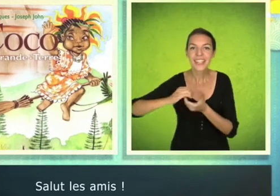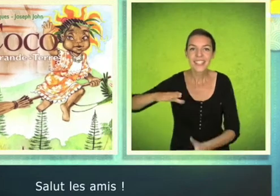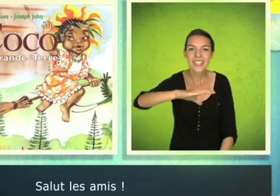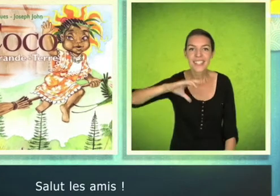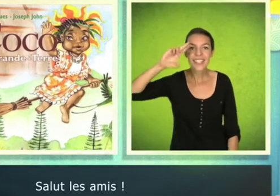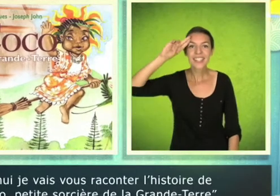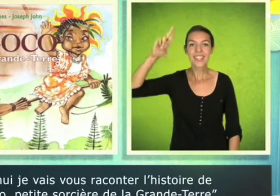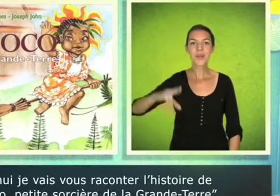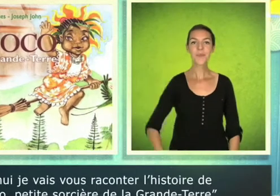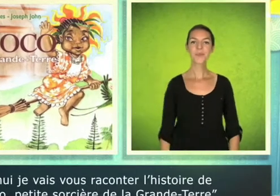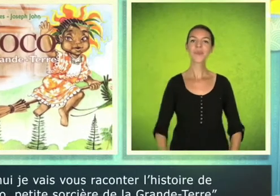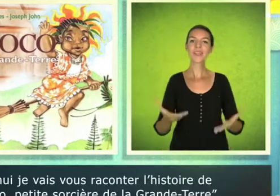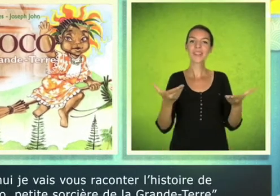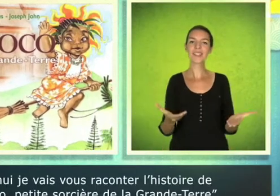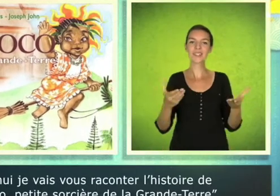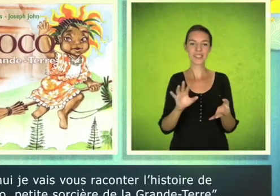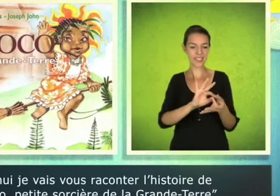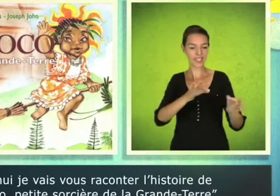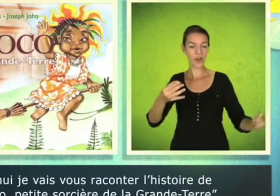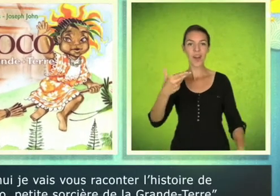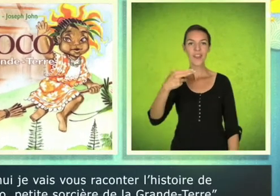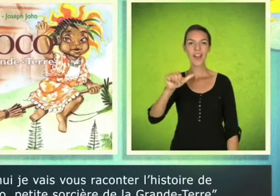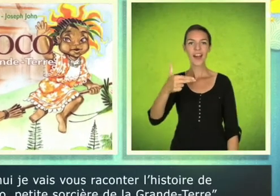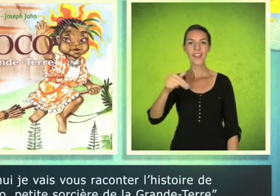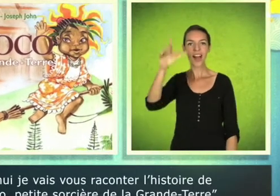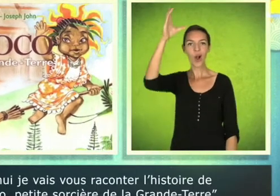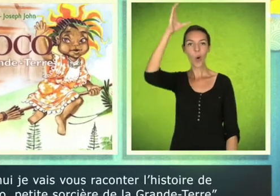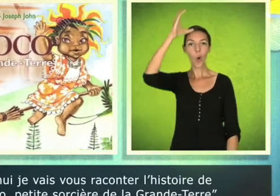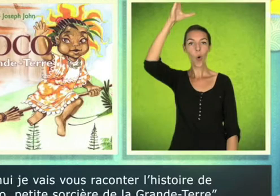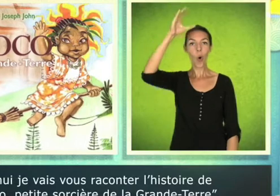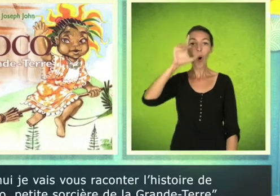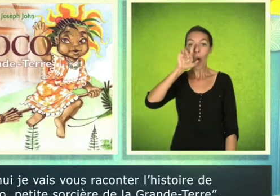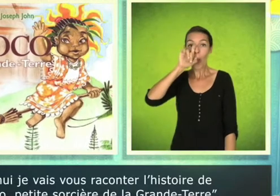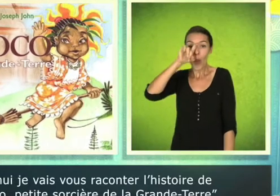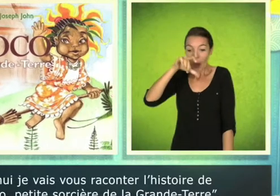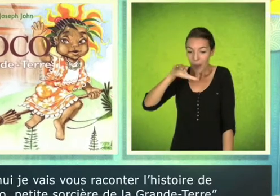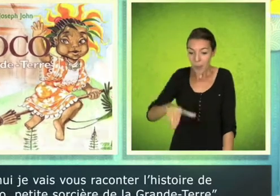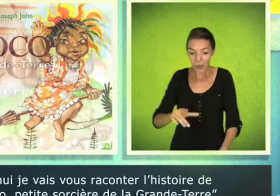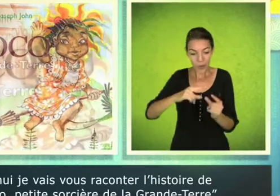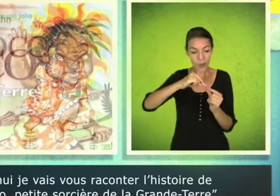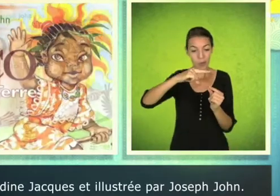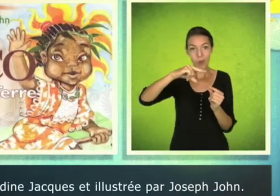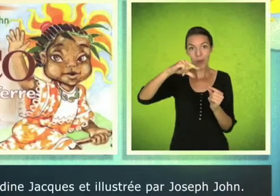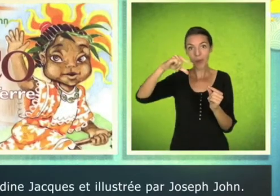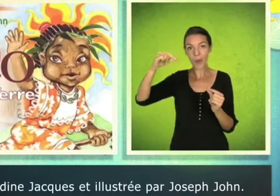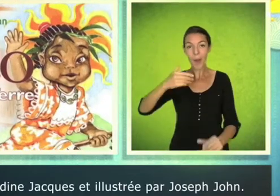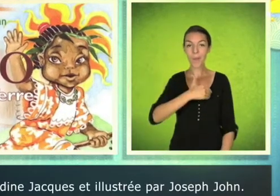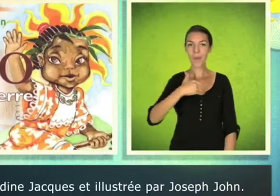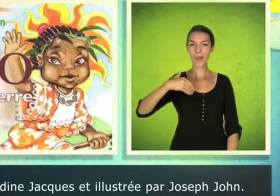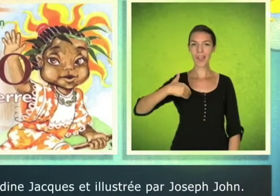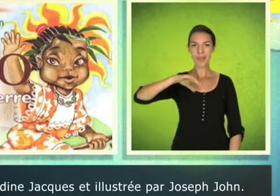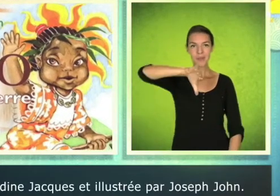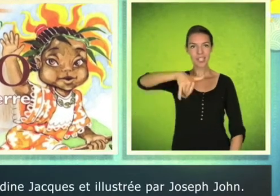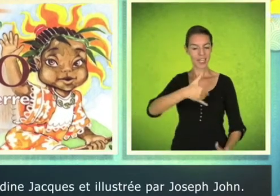Salut les amis! Aujourd'hui, je vais vous raconter l'histoire de Nana Coco, petite sorcière de la Grande Terre, écrite par